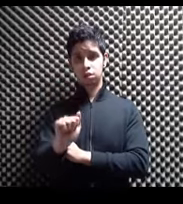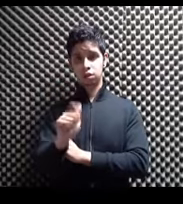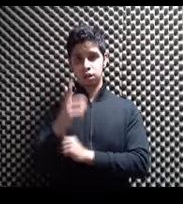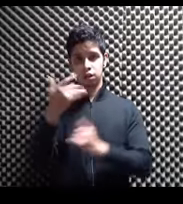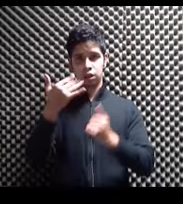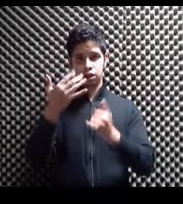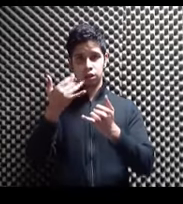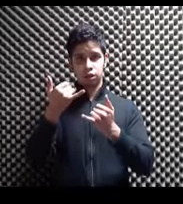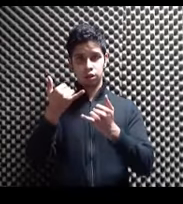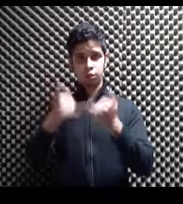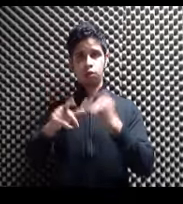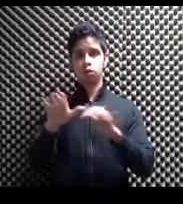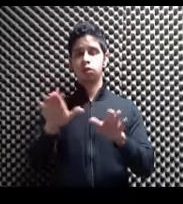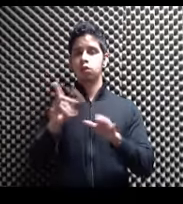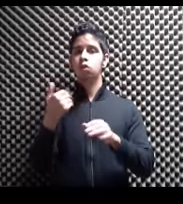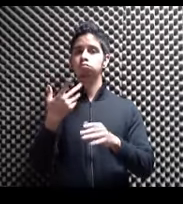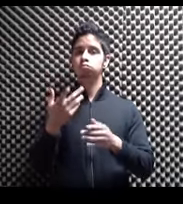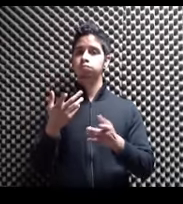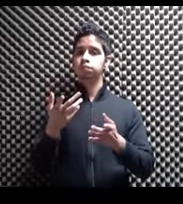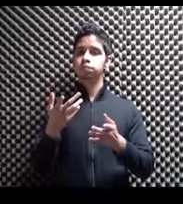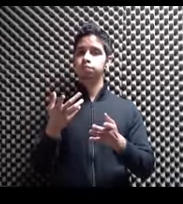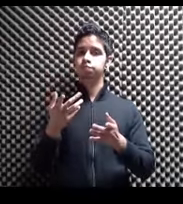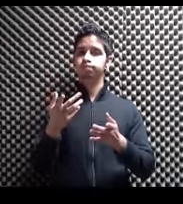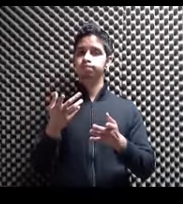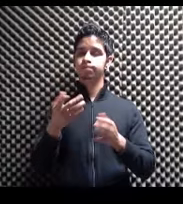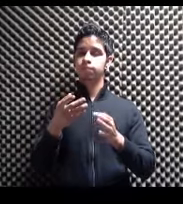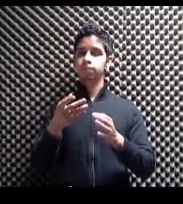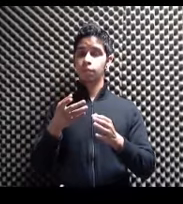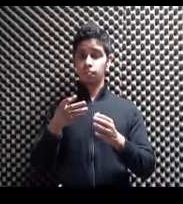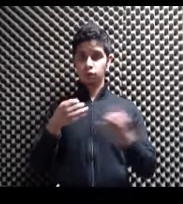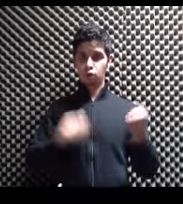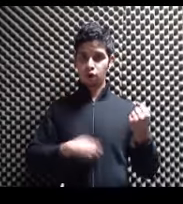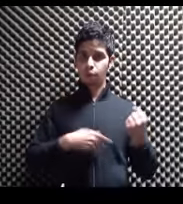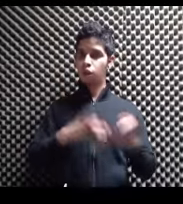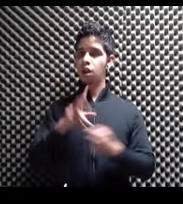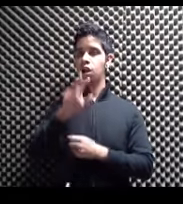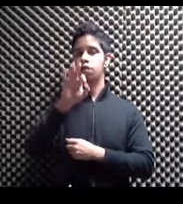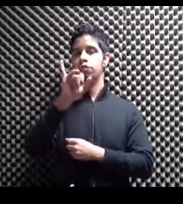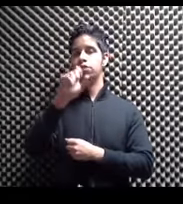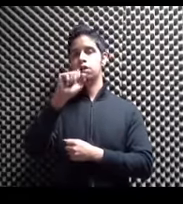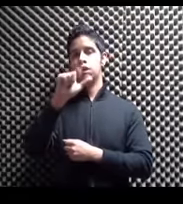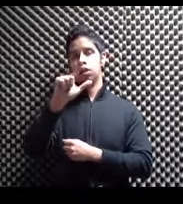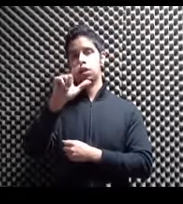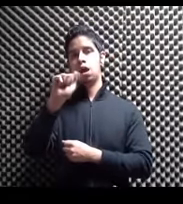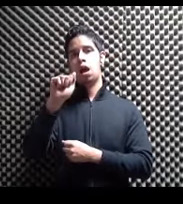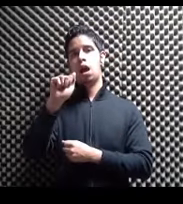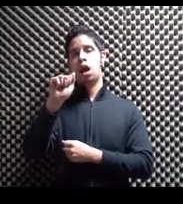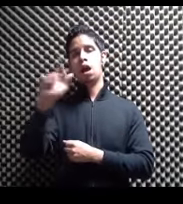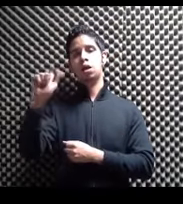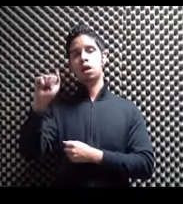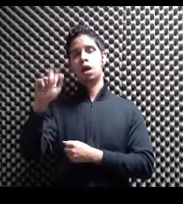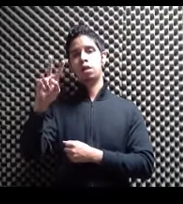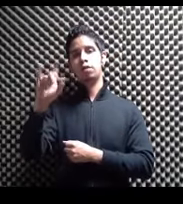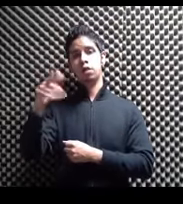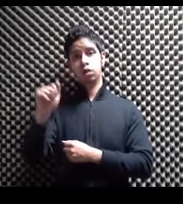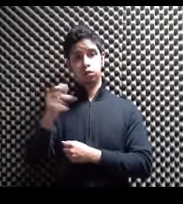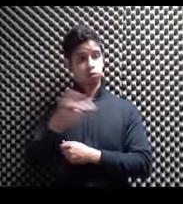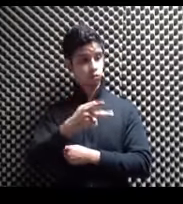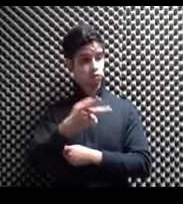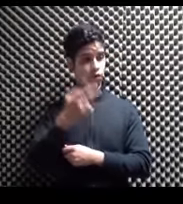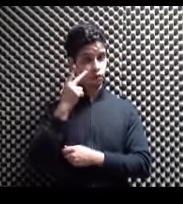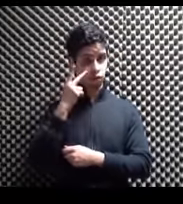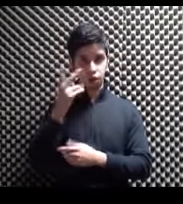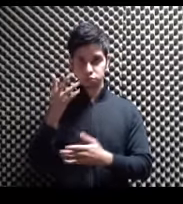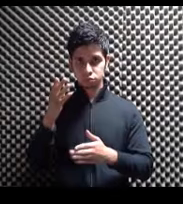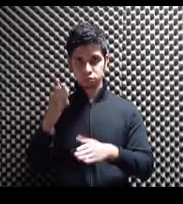en el concierto sinfónico. Sí. Y que la nueva generación, esa gracias a Fiel de la Vega, descubrió el caballo pelotero, que tengo sobrinos que así